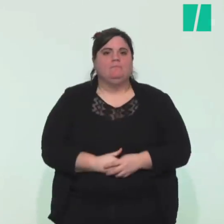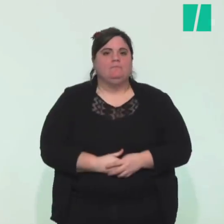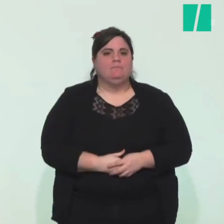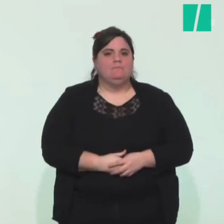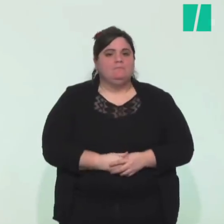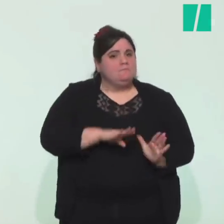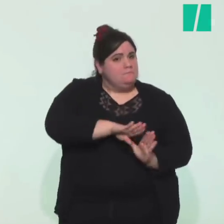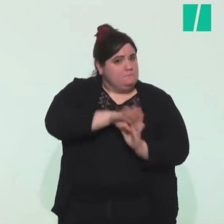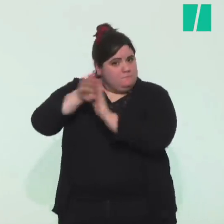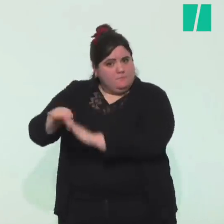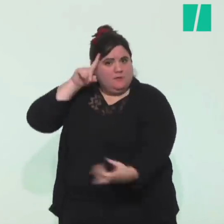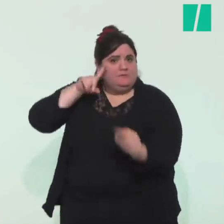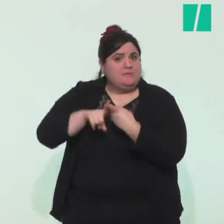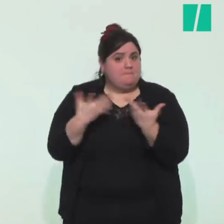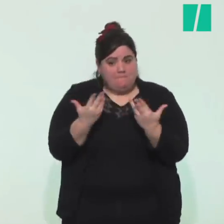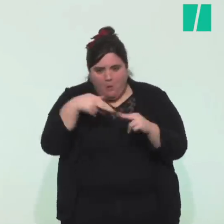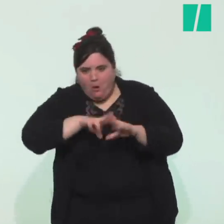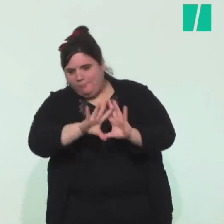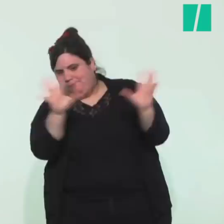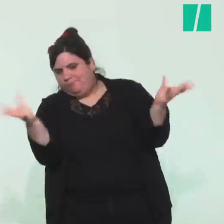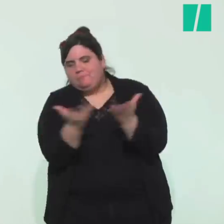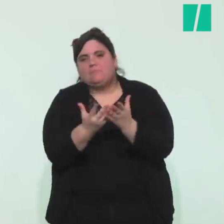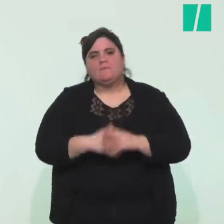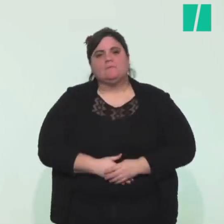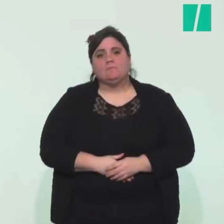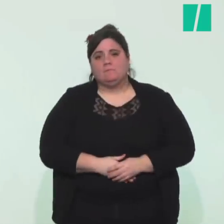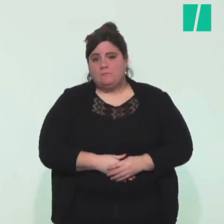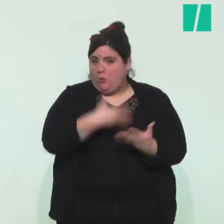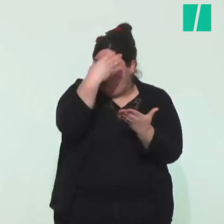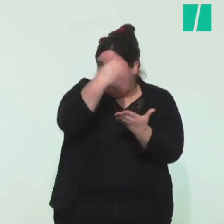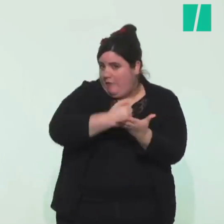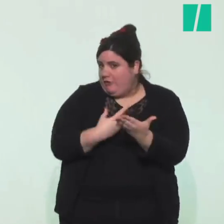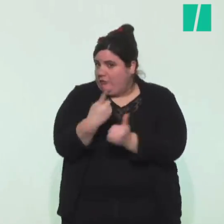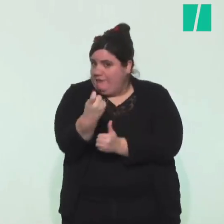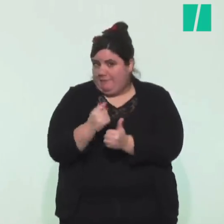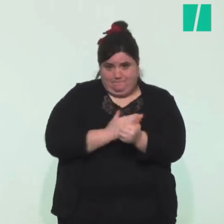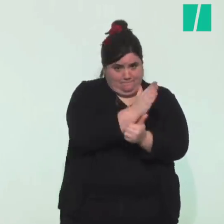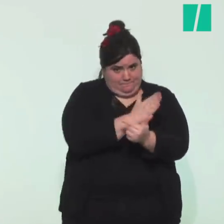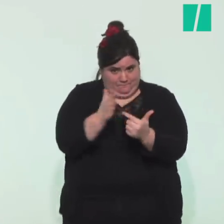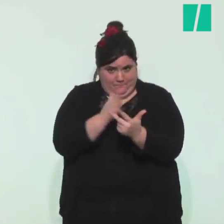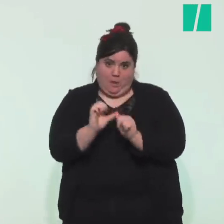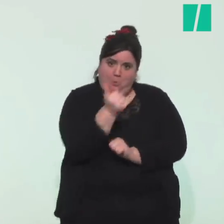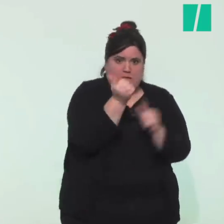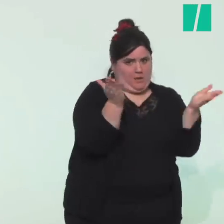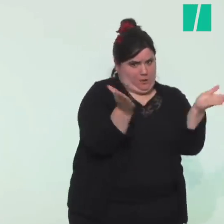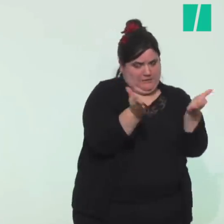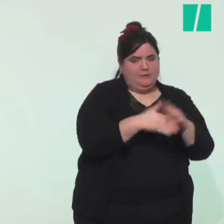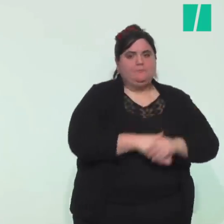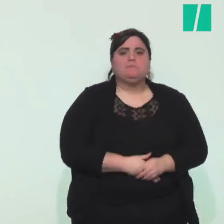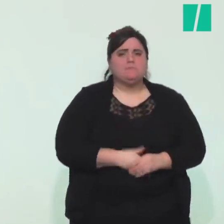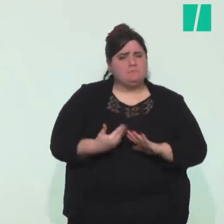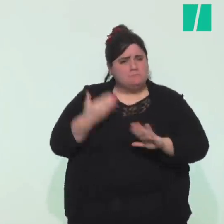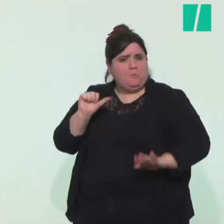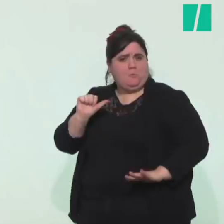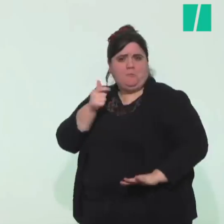En ce qui concerne le bilan des décès, la première source est la mortalité hospitalière. Depuis le 1er mars, nous